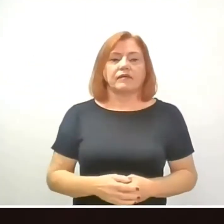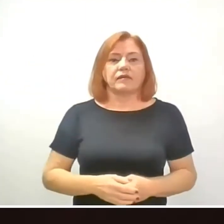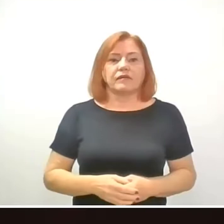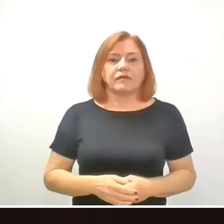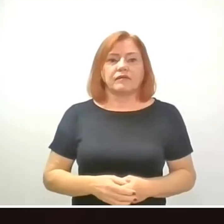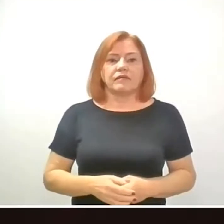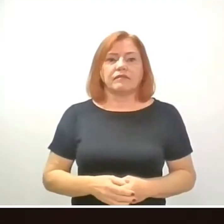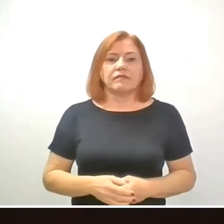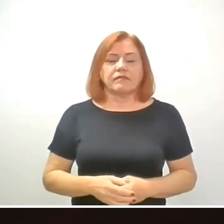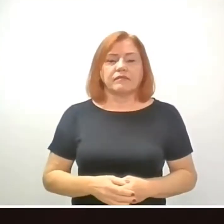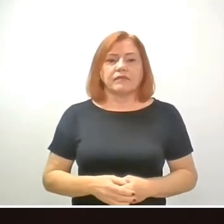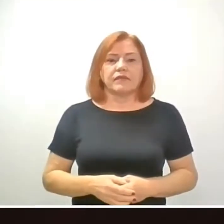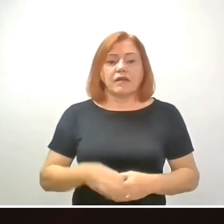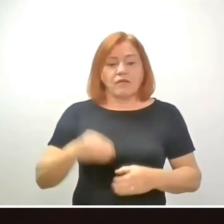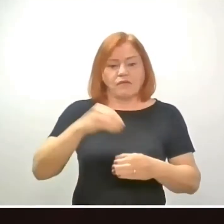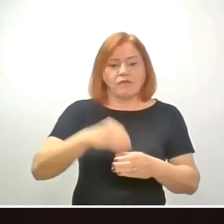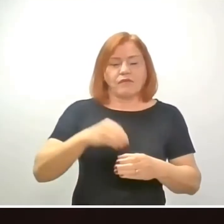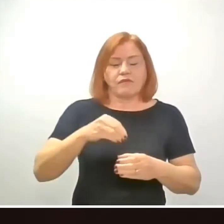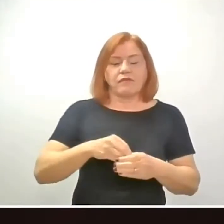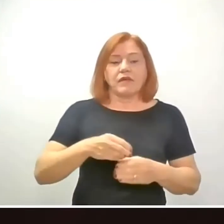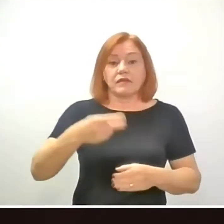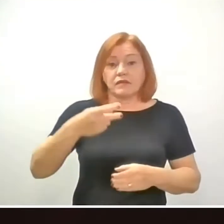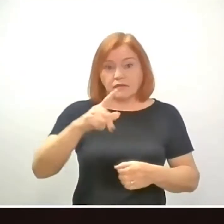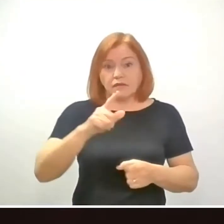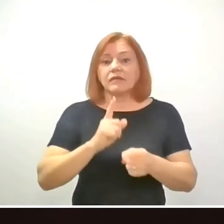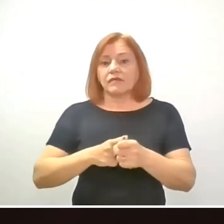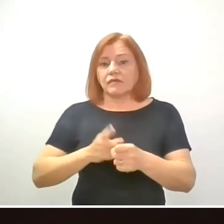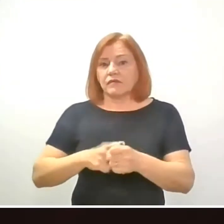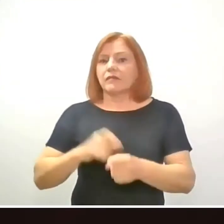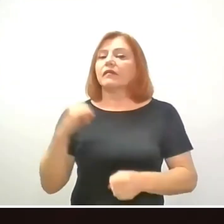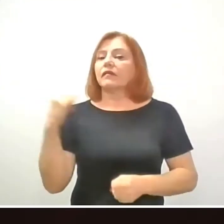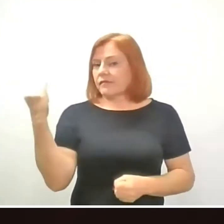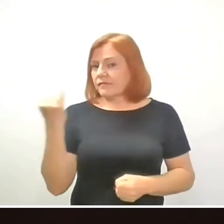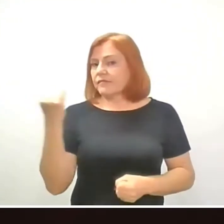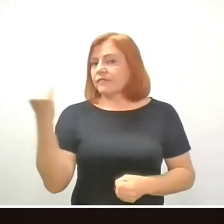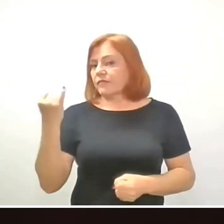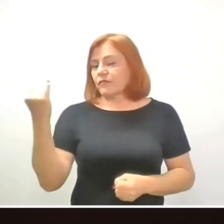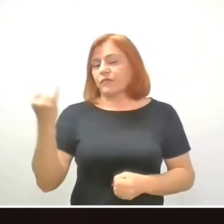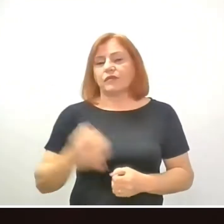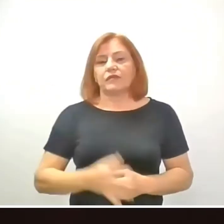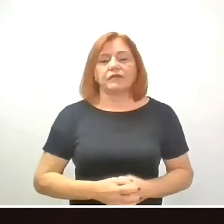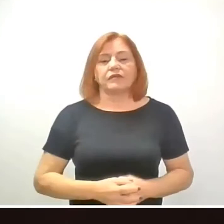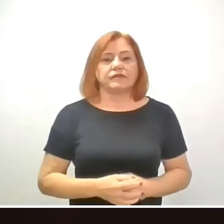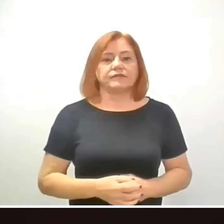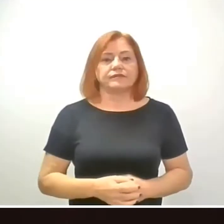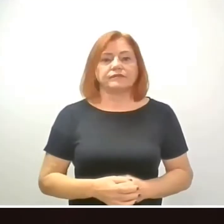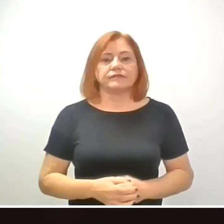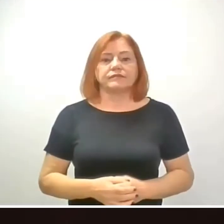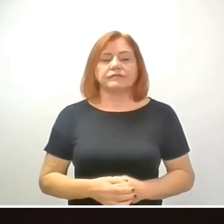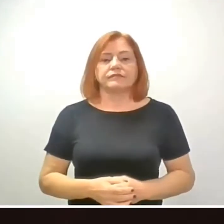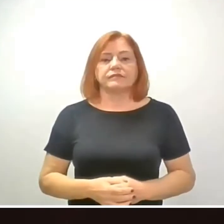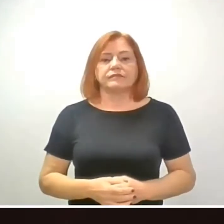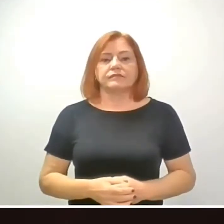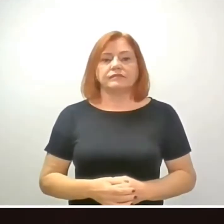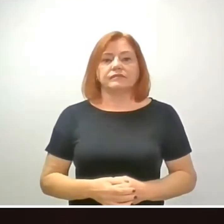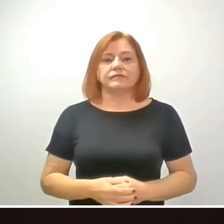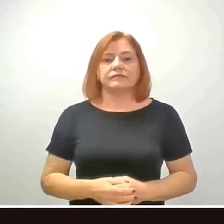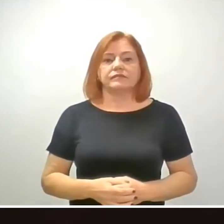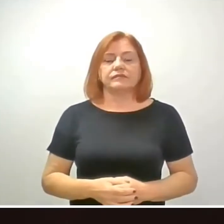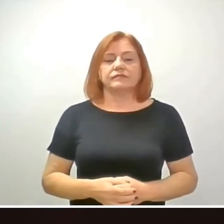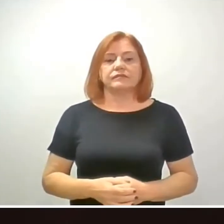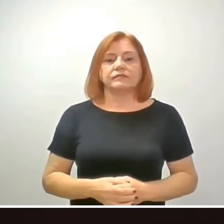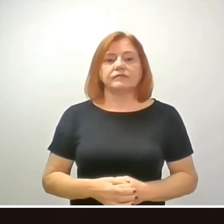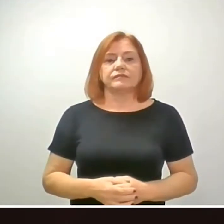suas ofertas. Muito bem, então nós chegamos à